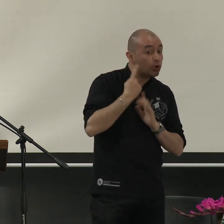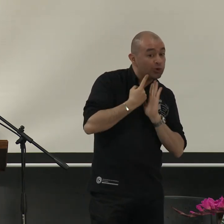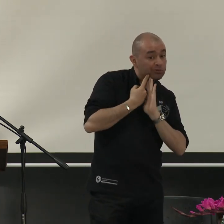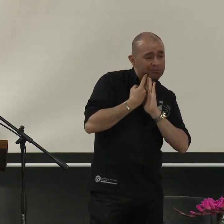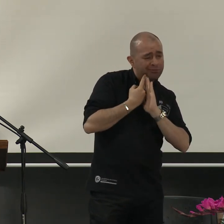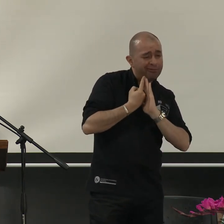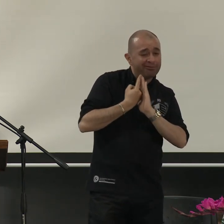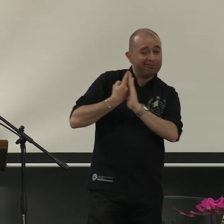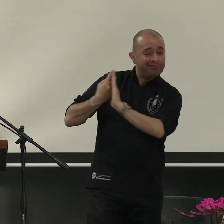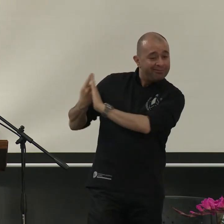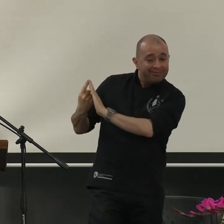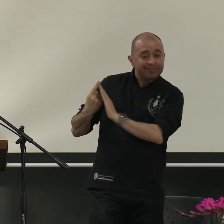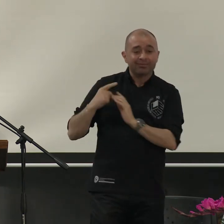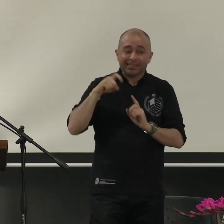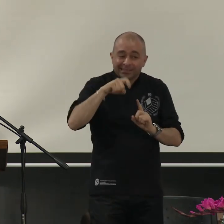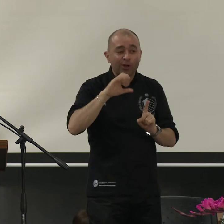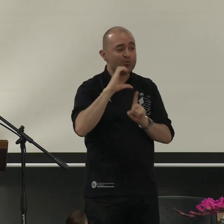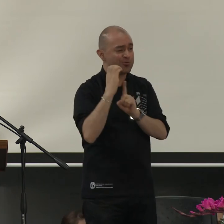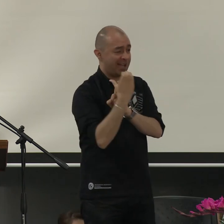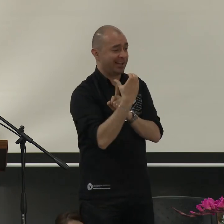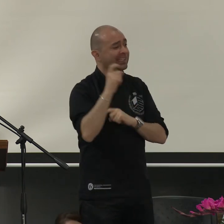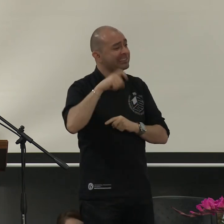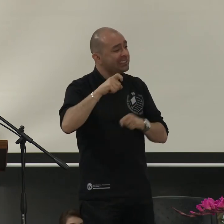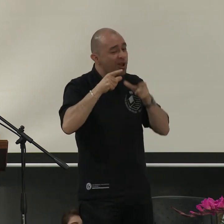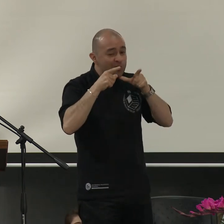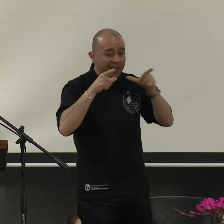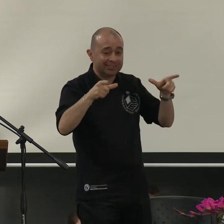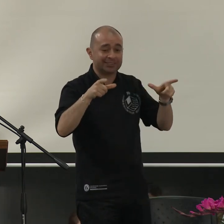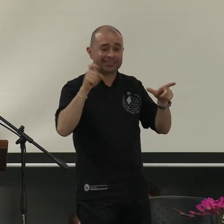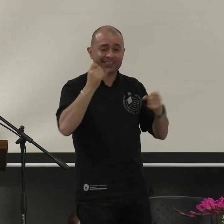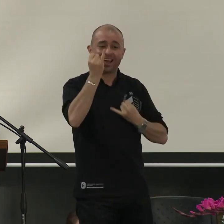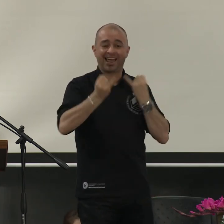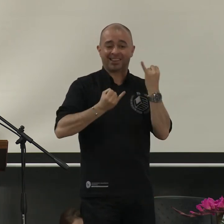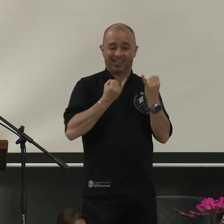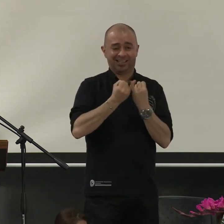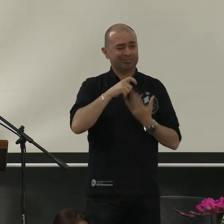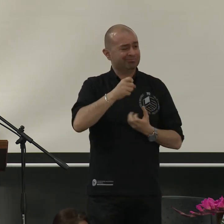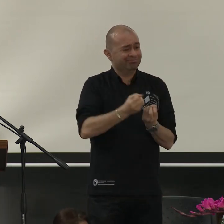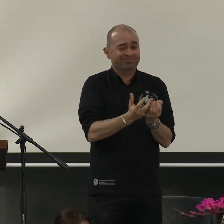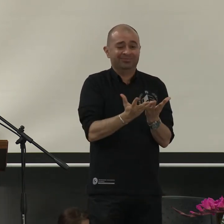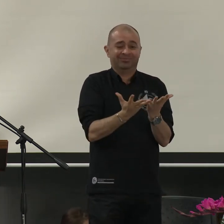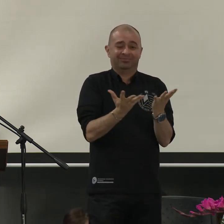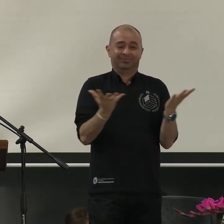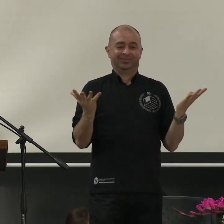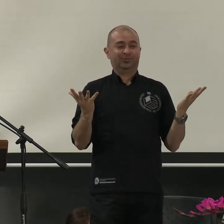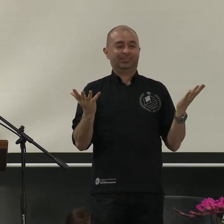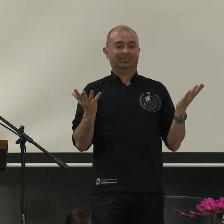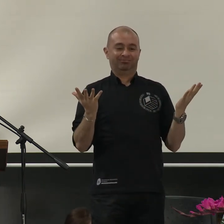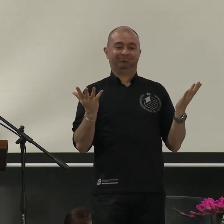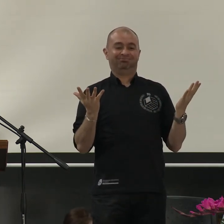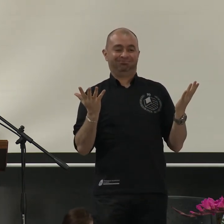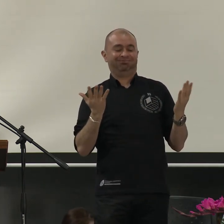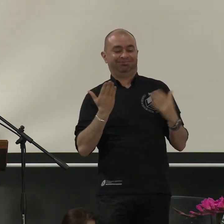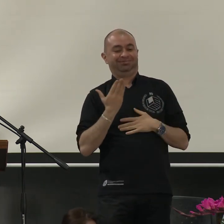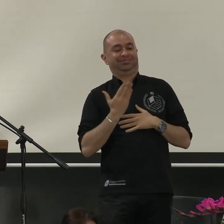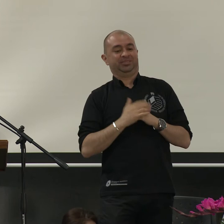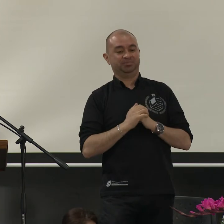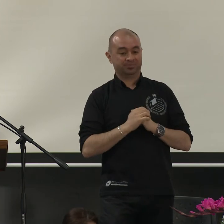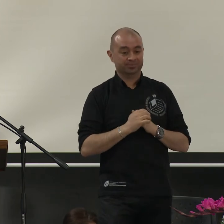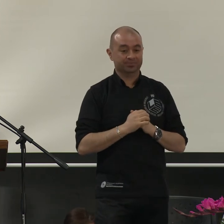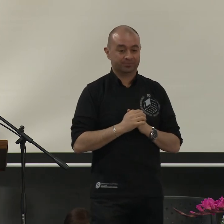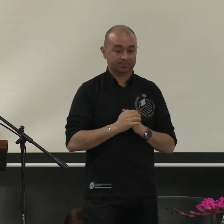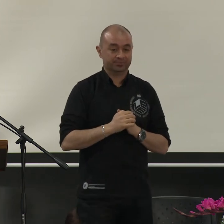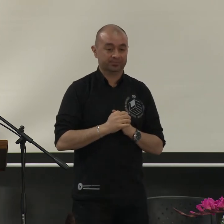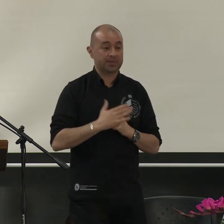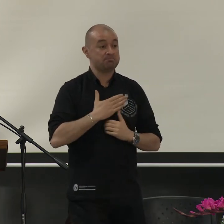como persona sorda pero no por ser una persona sorda sino por ser una persona que tiene una identidad que tiene una lengua